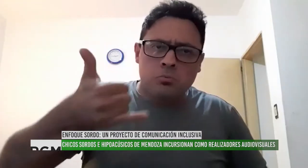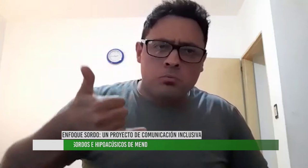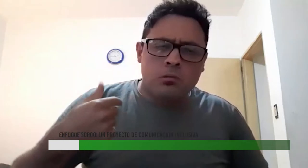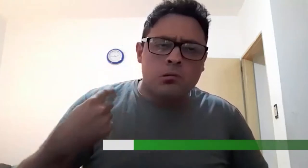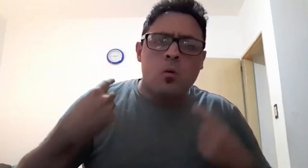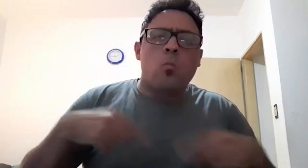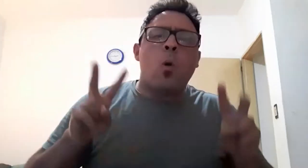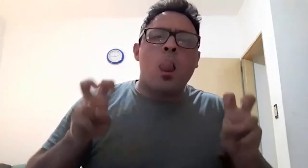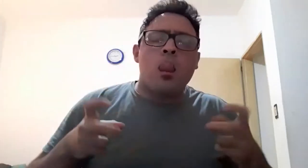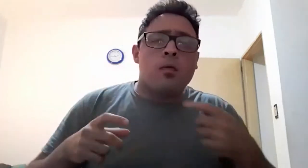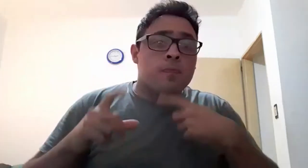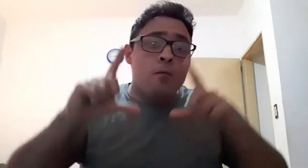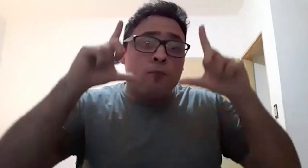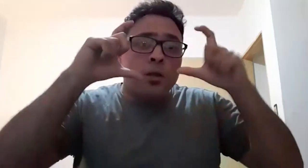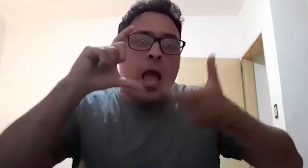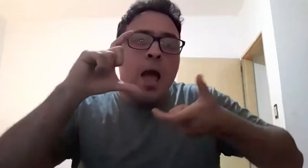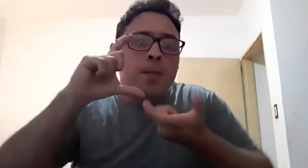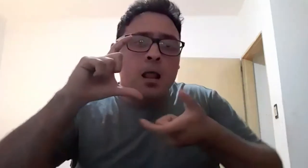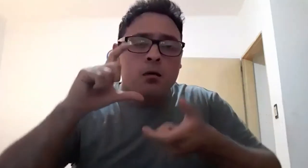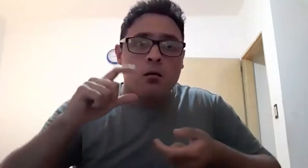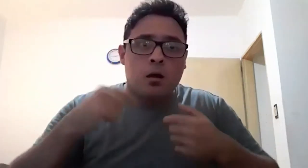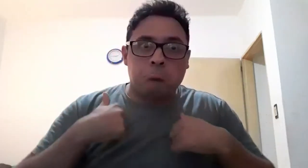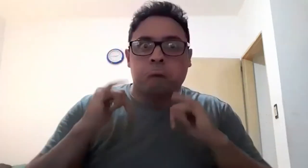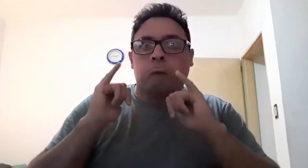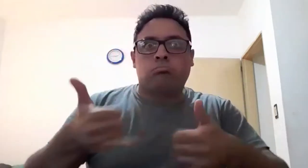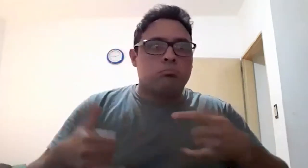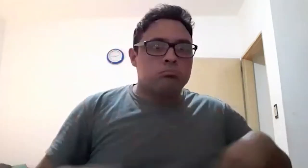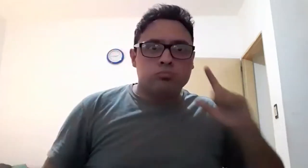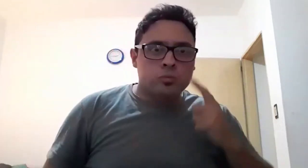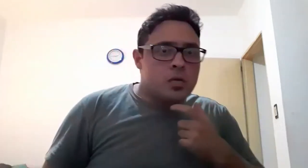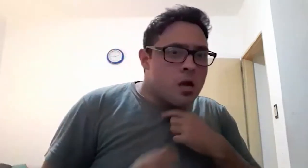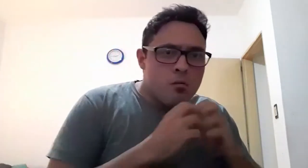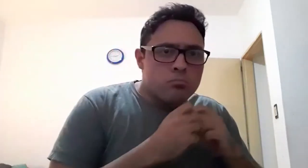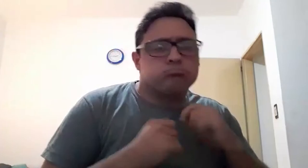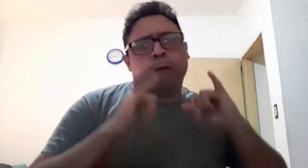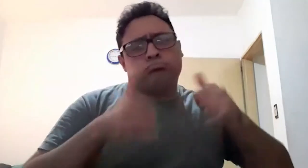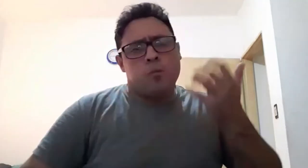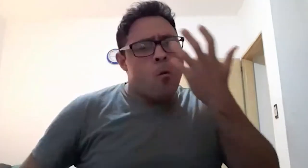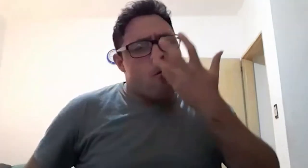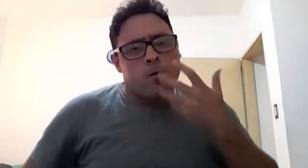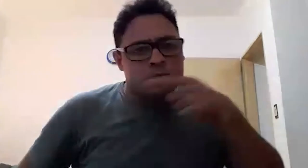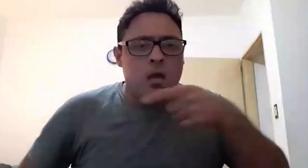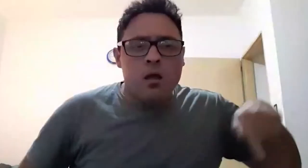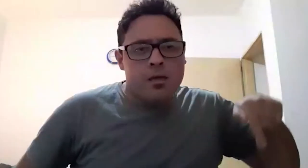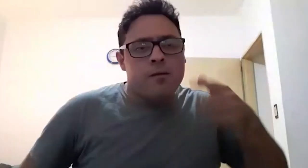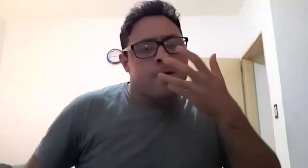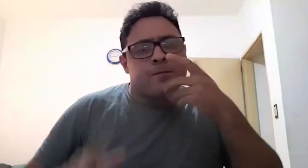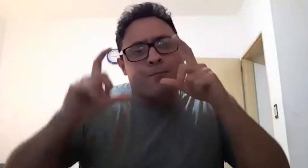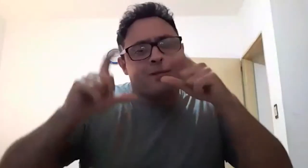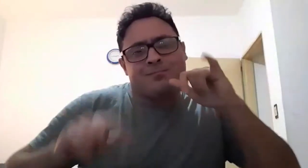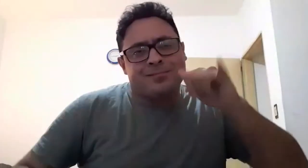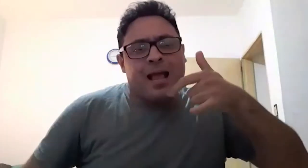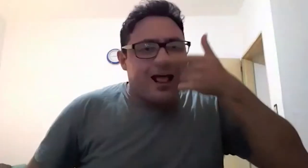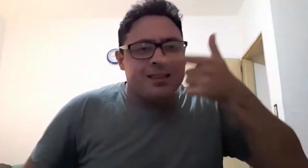taller. Y nosotros dijimos, bueno, a ver de qué se trata. Es de cámara y producción audiovisual. Nos encantó la